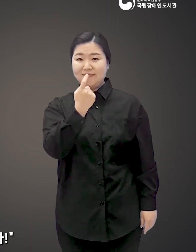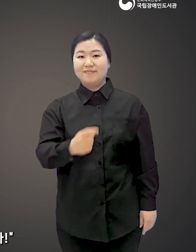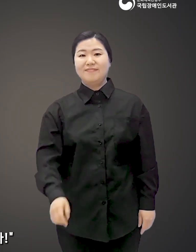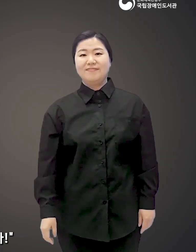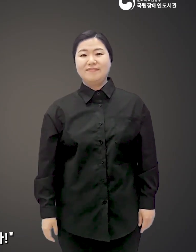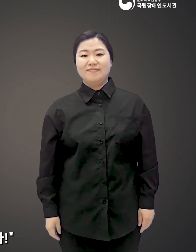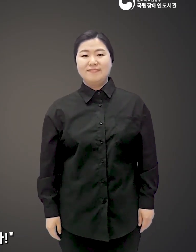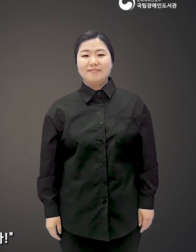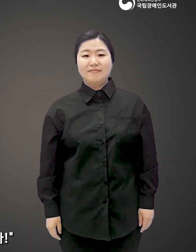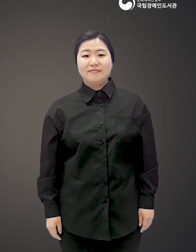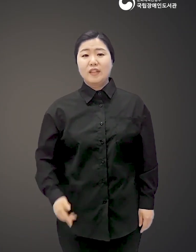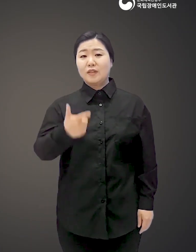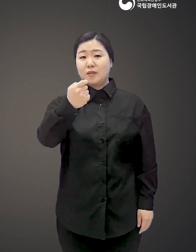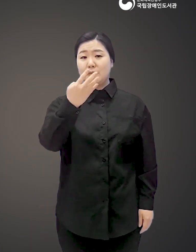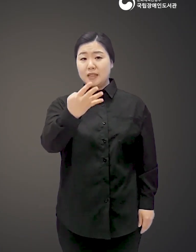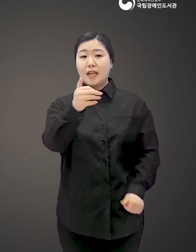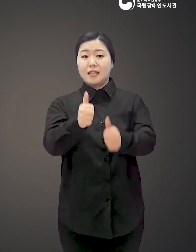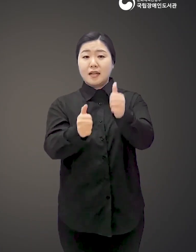현상을 배우다.